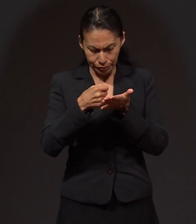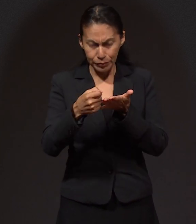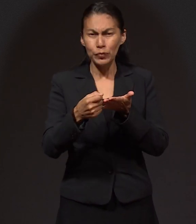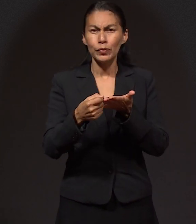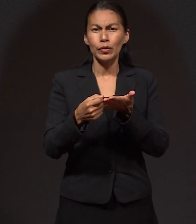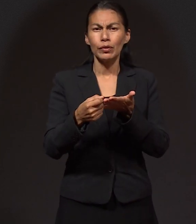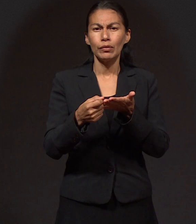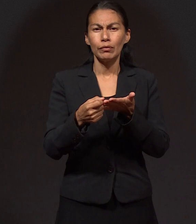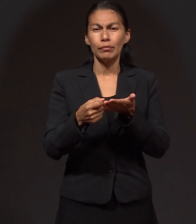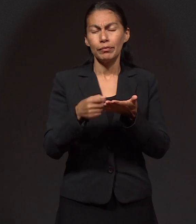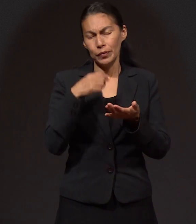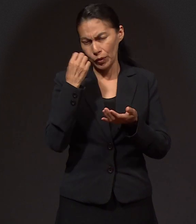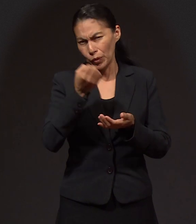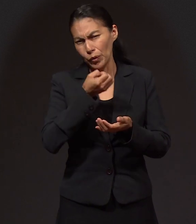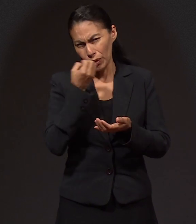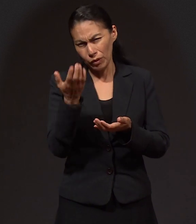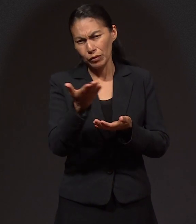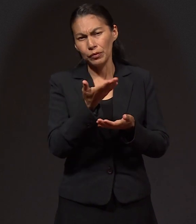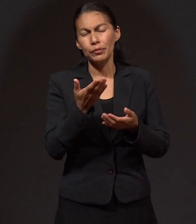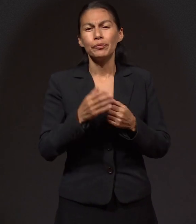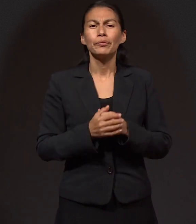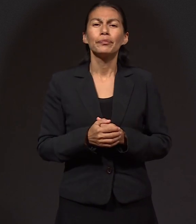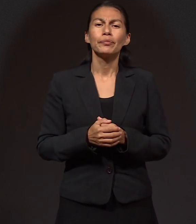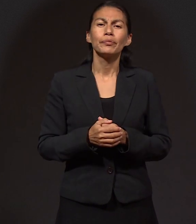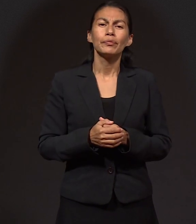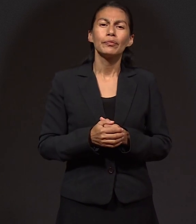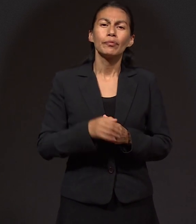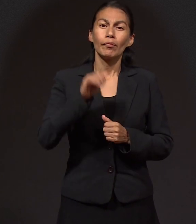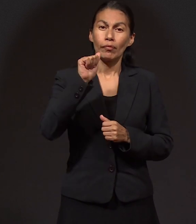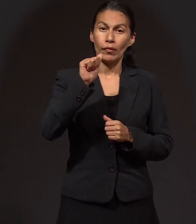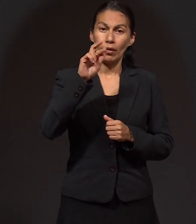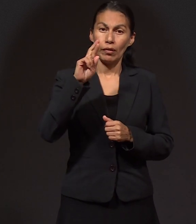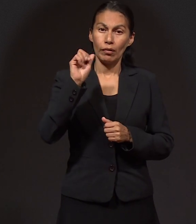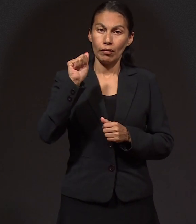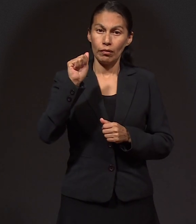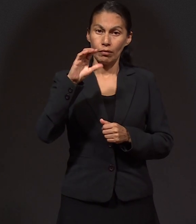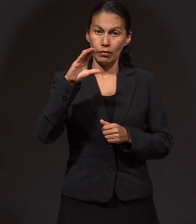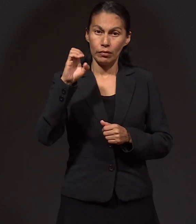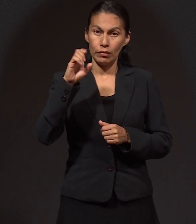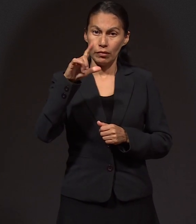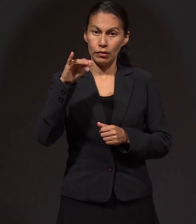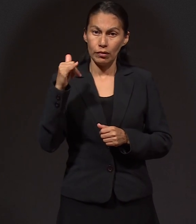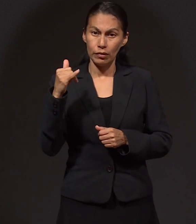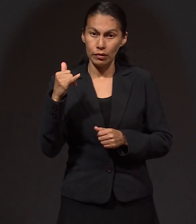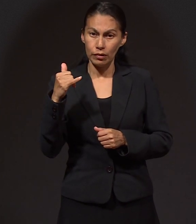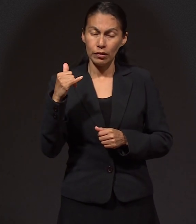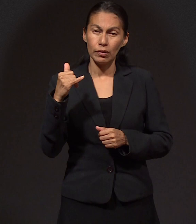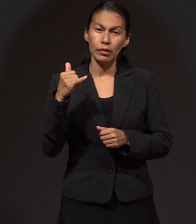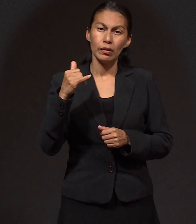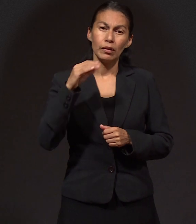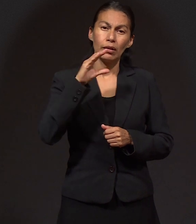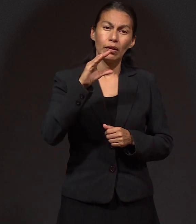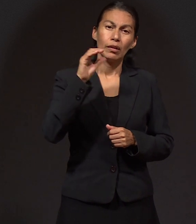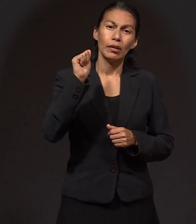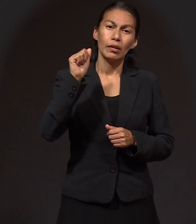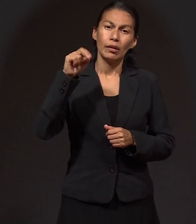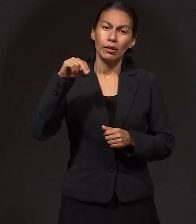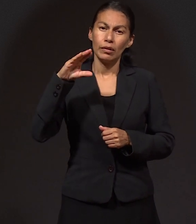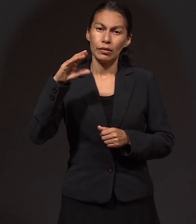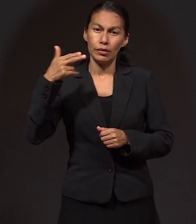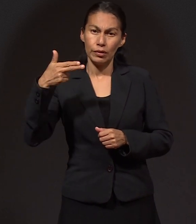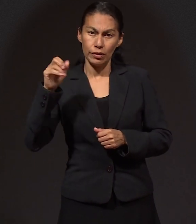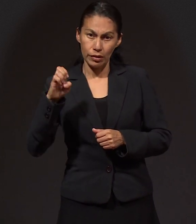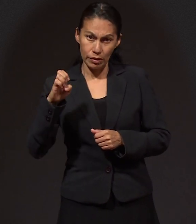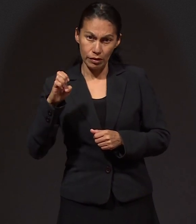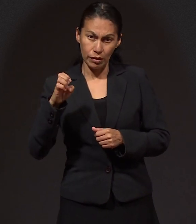lo podamos tomar en cuenta para nuestras oraciones. Araceli Canché dice ella,